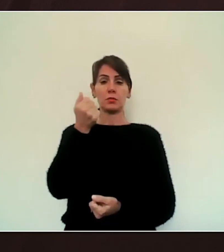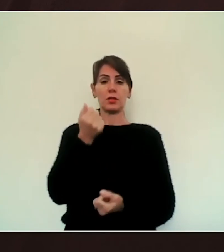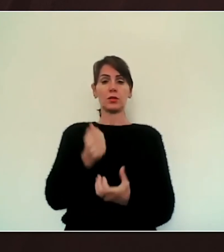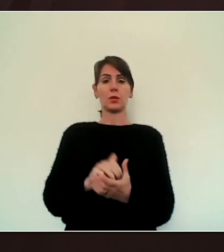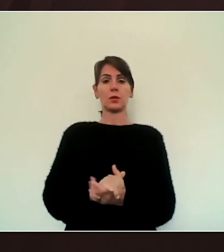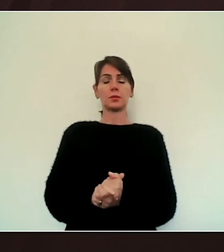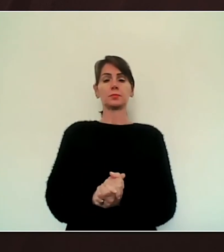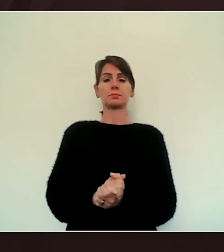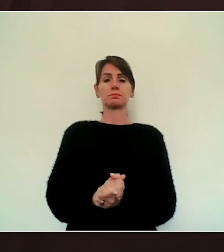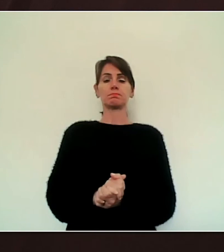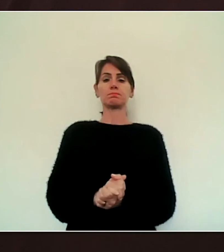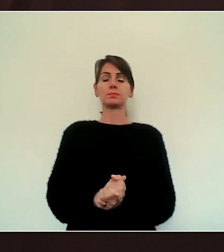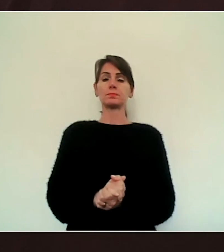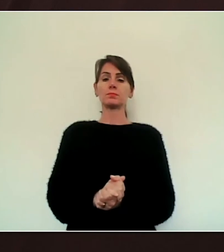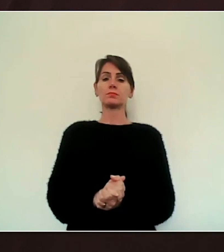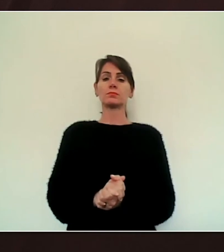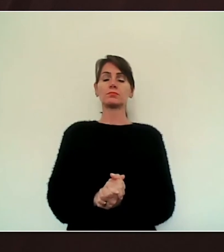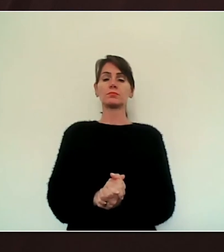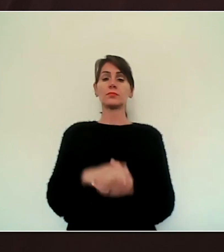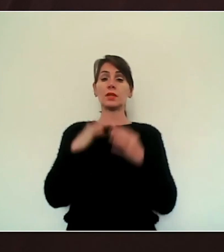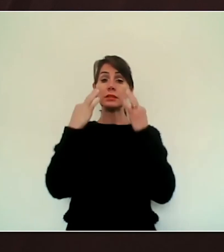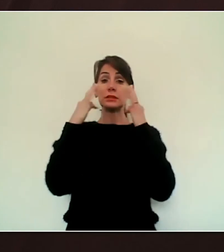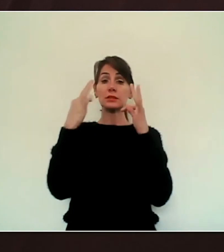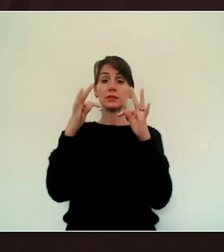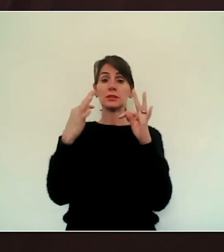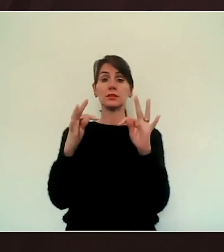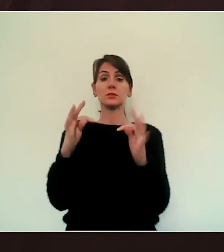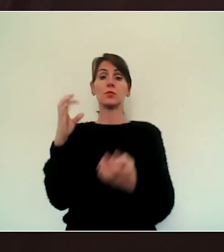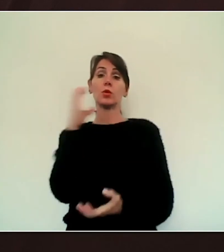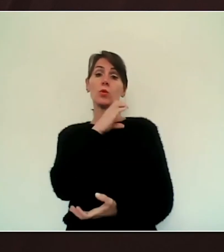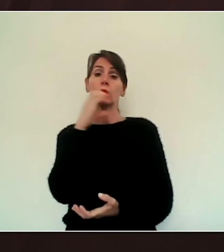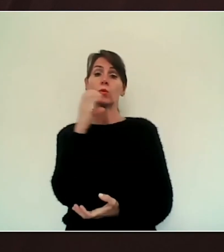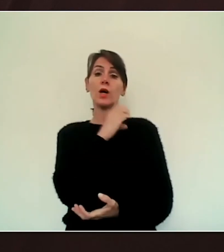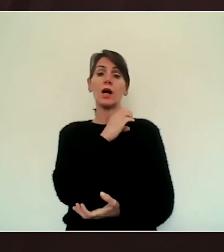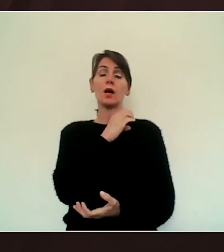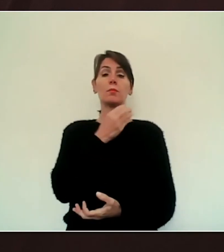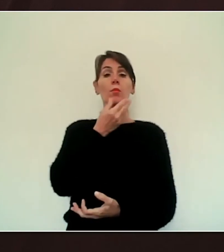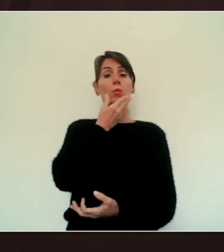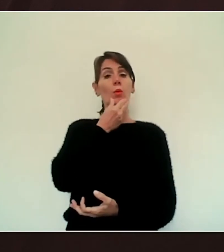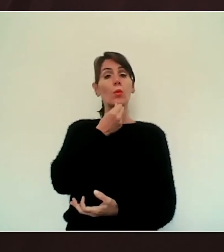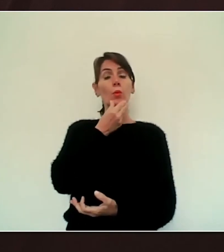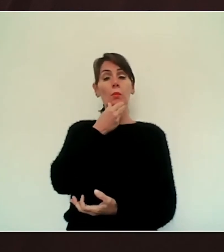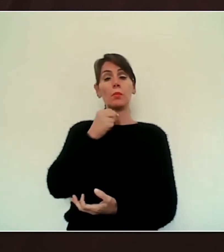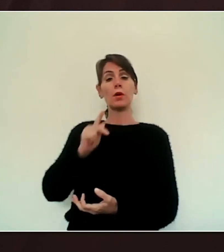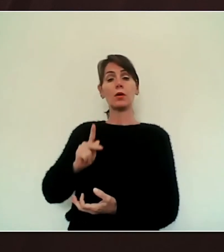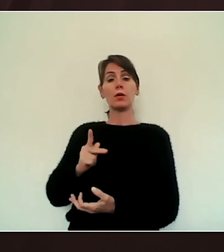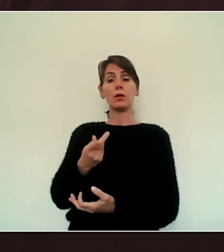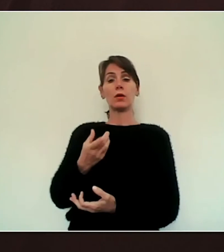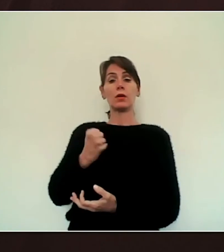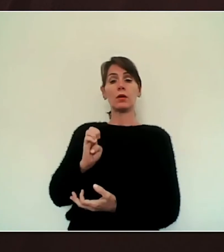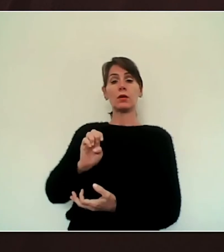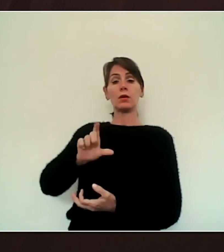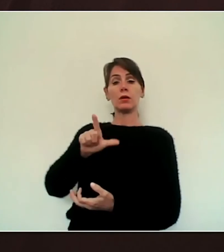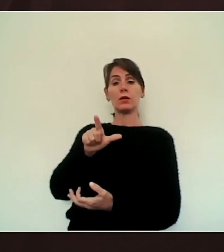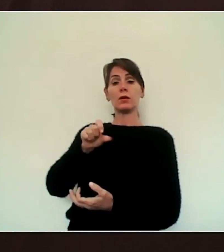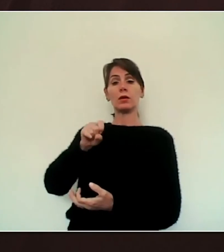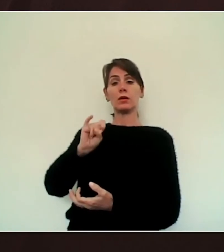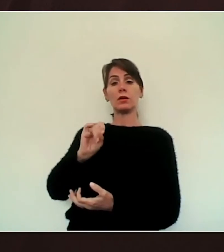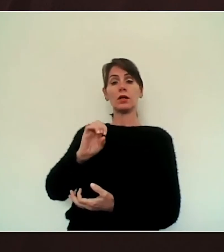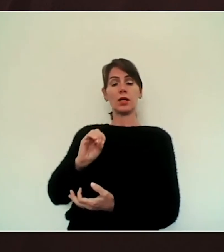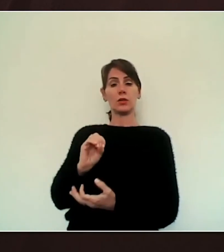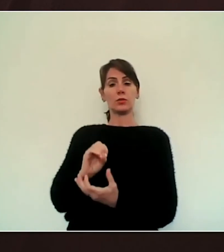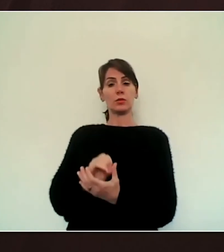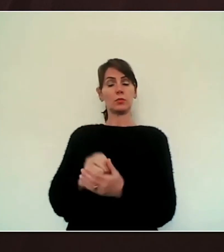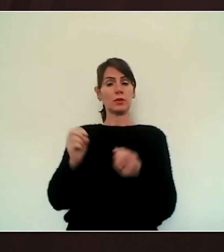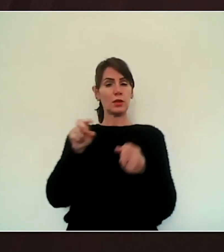para ele. Um testemunho bem rápido, só para vocês verem como a igreja está